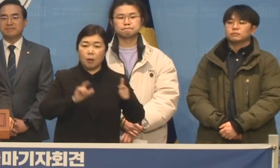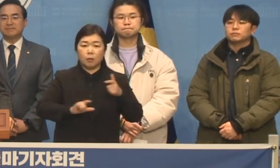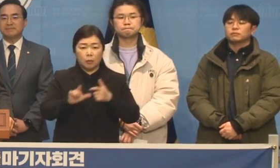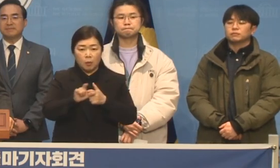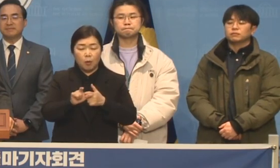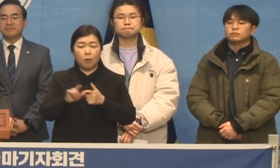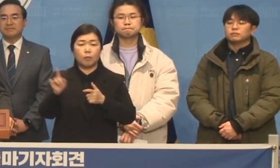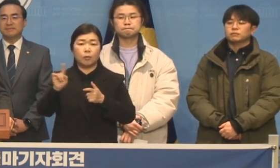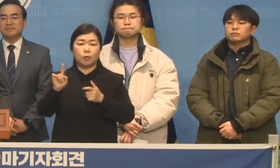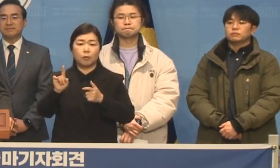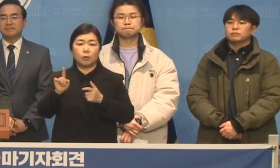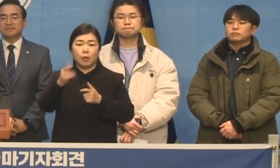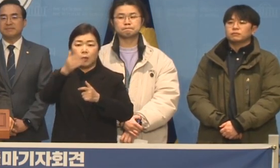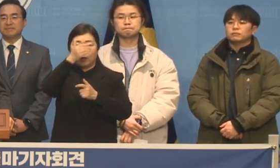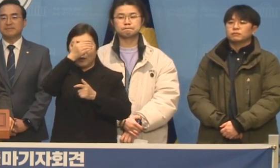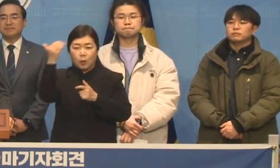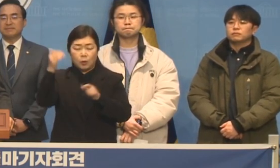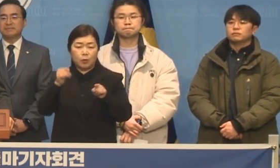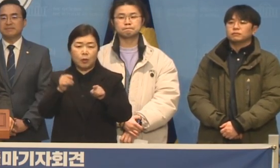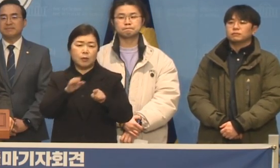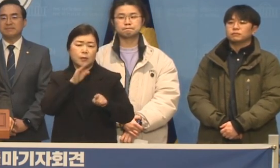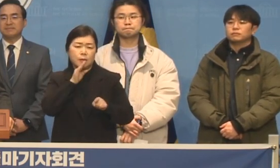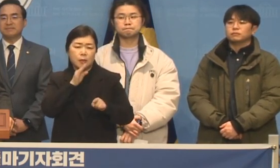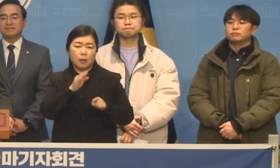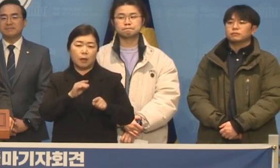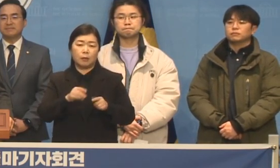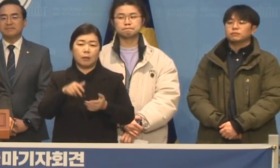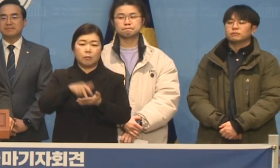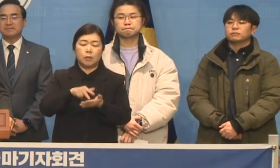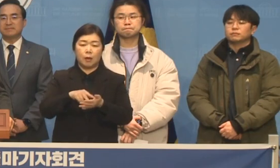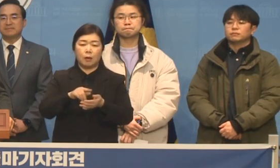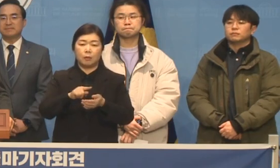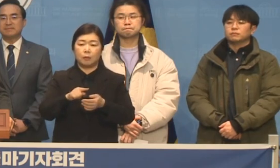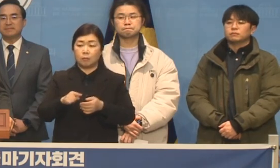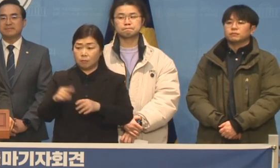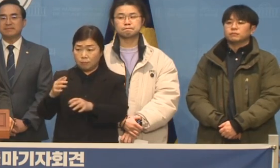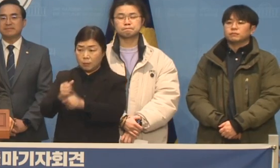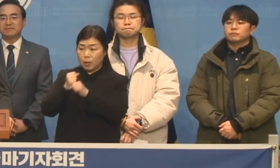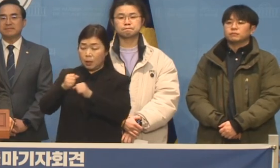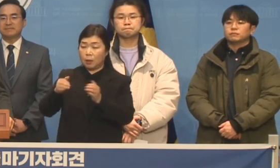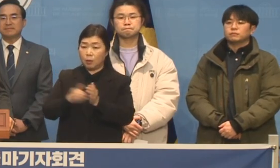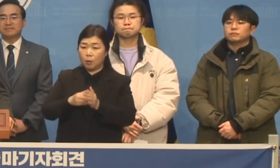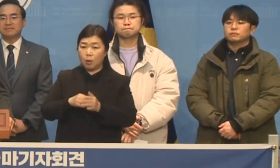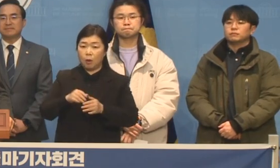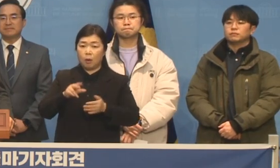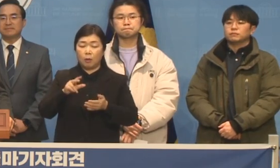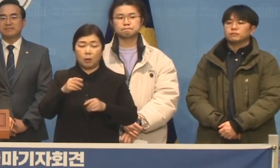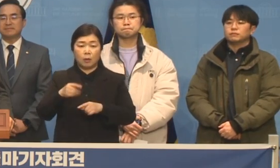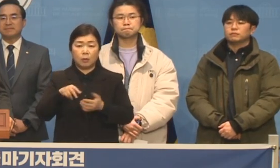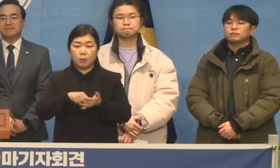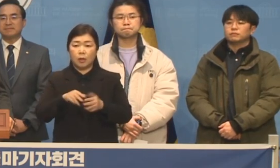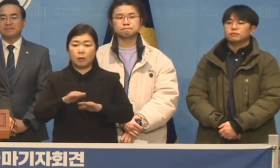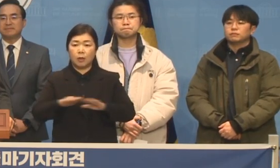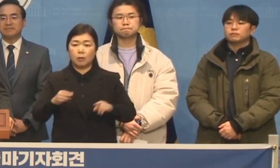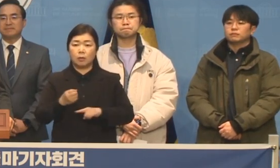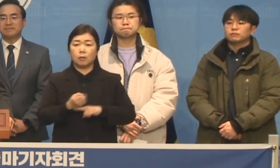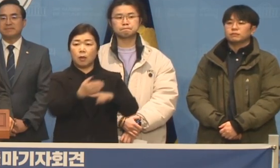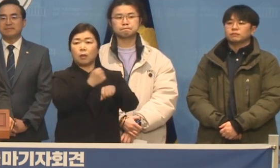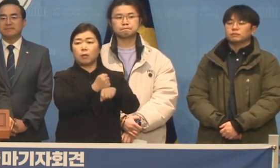나아가서 청년들을 진정으로 대변해서 그 문제를 해결할 수 있는 문제 해결 능력을 갖춘 정치인들이 나오면